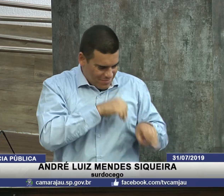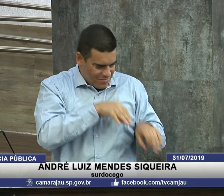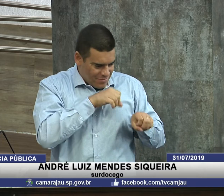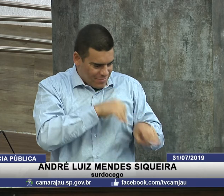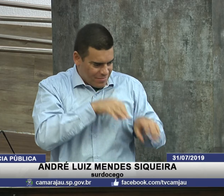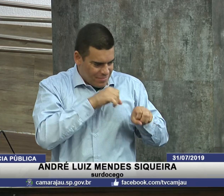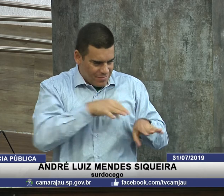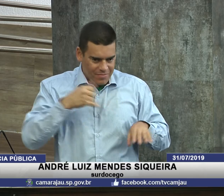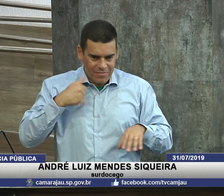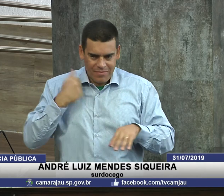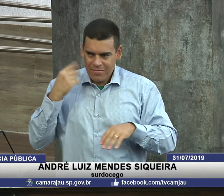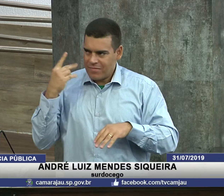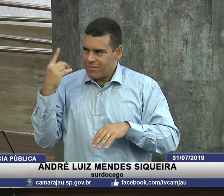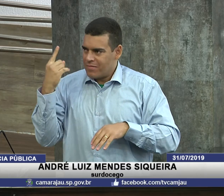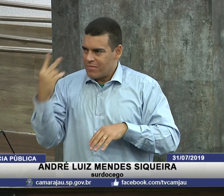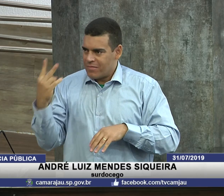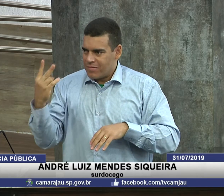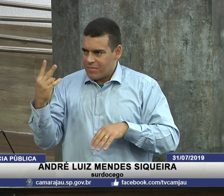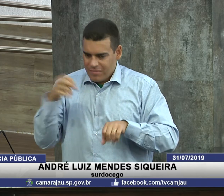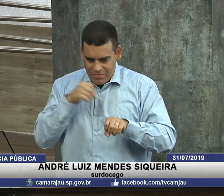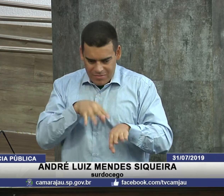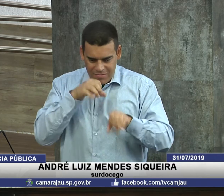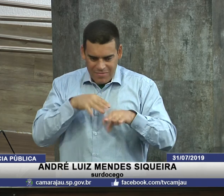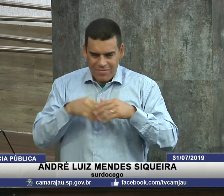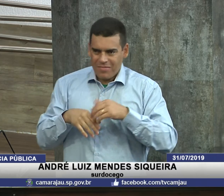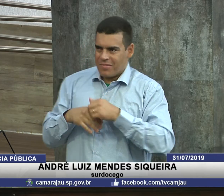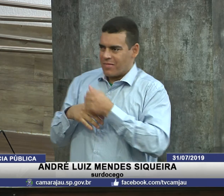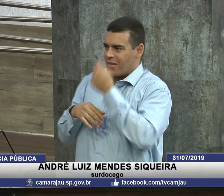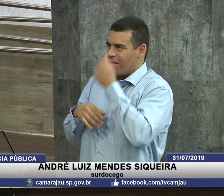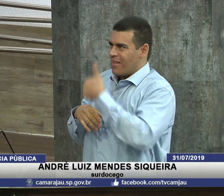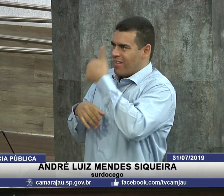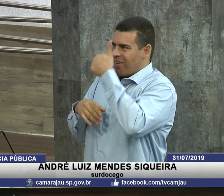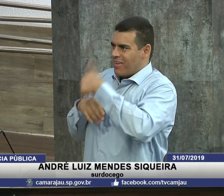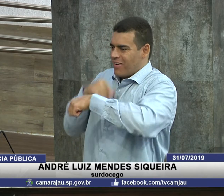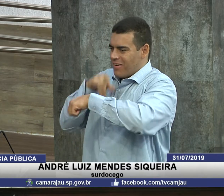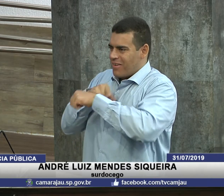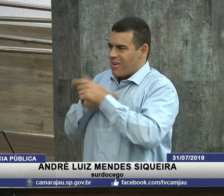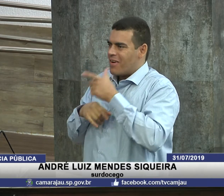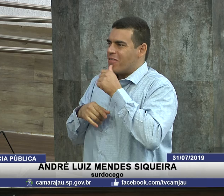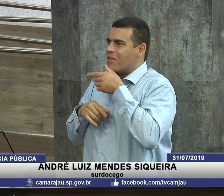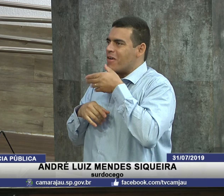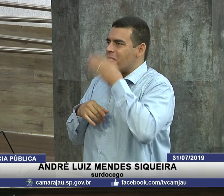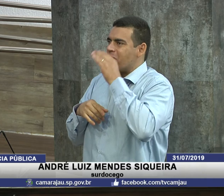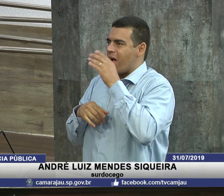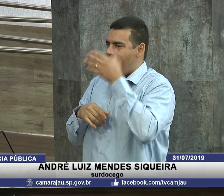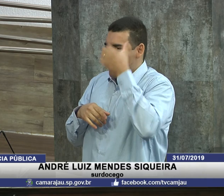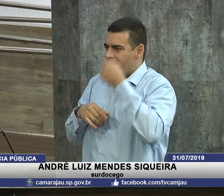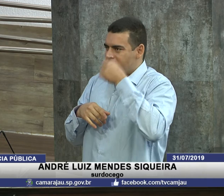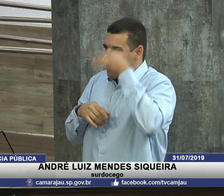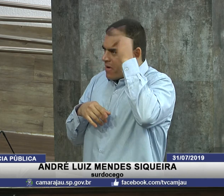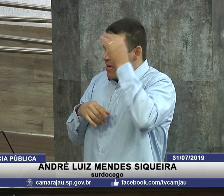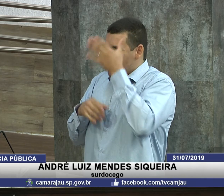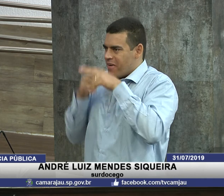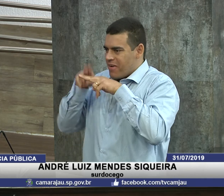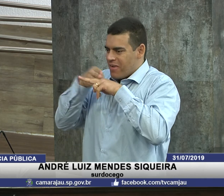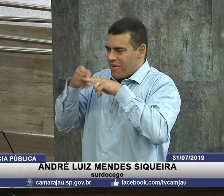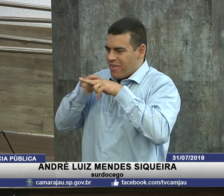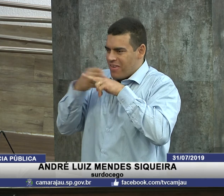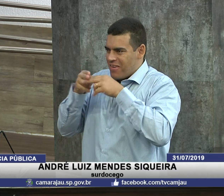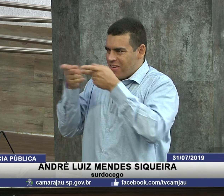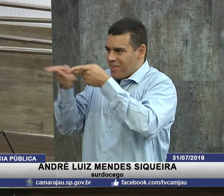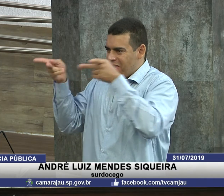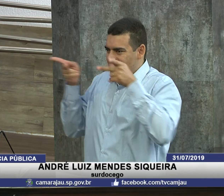linda, uma menina que eu posso ensinar para ela muitas coisas, está com 12 anos, e que